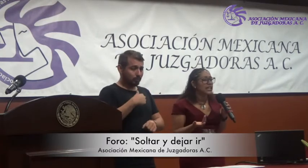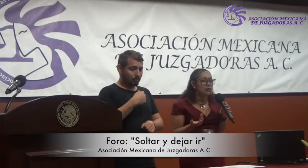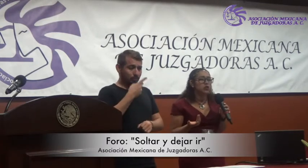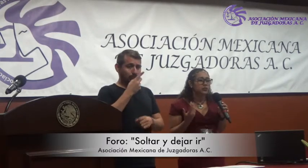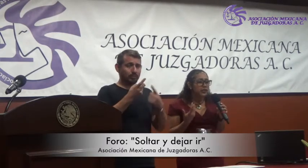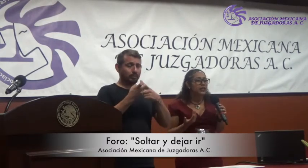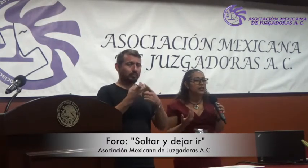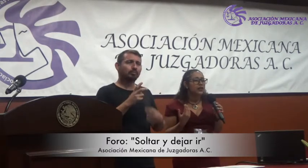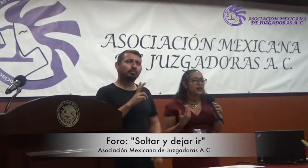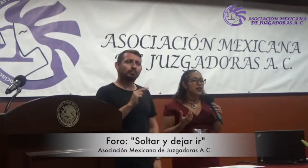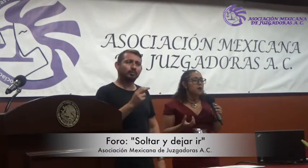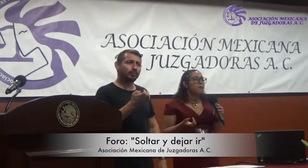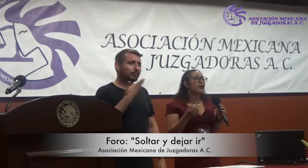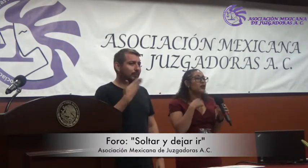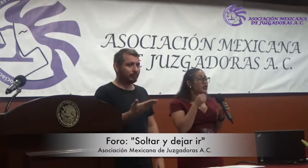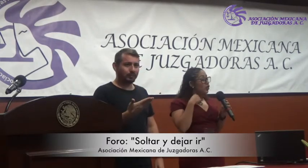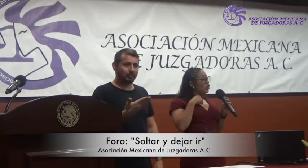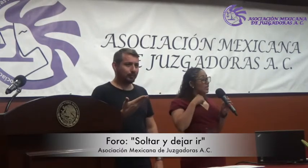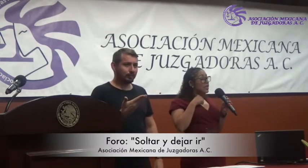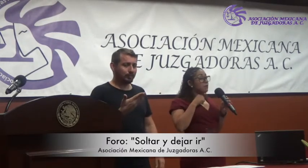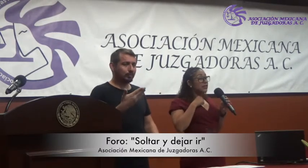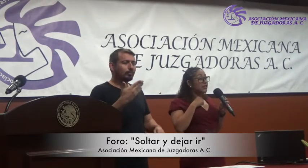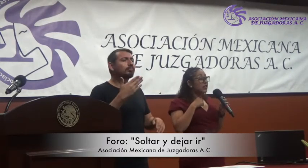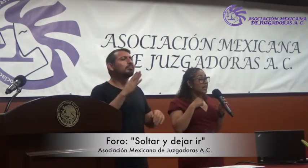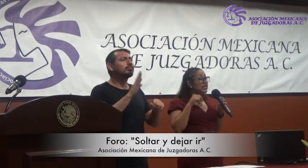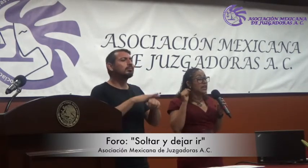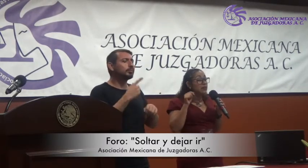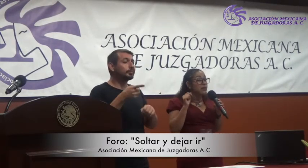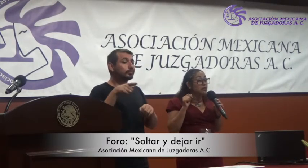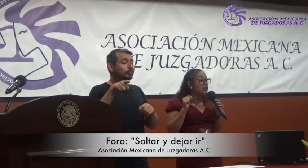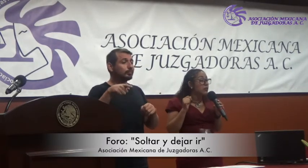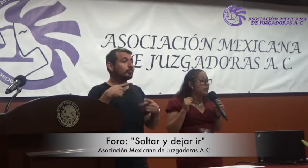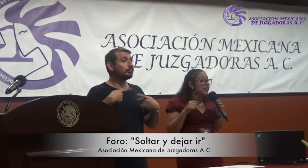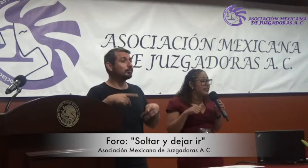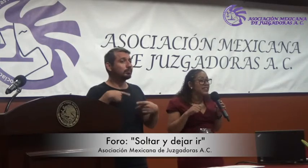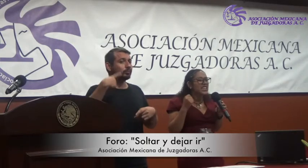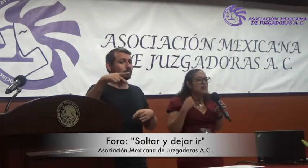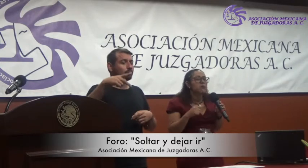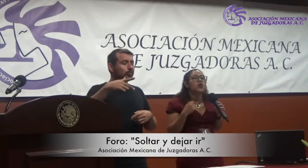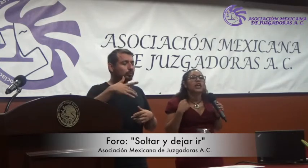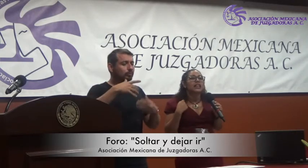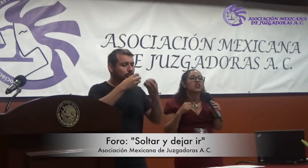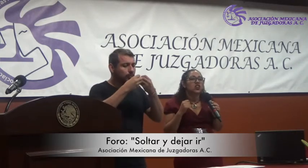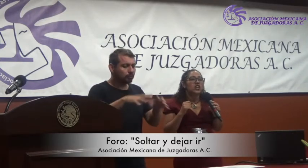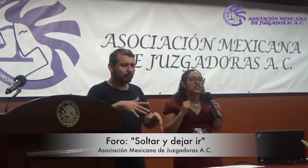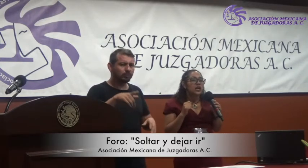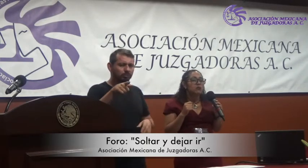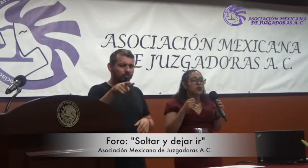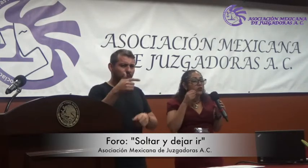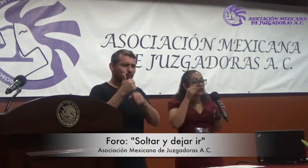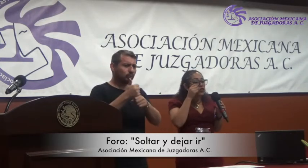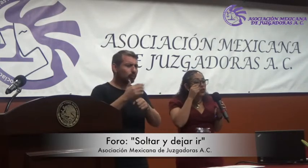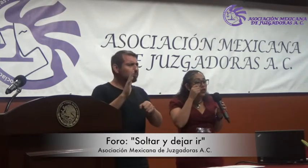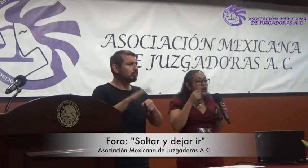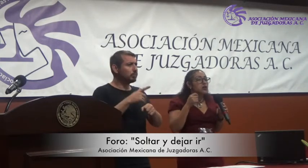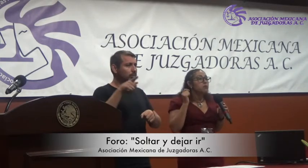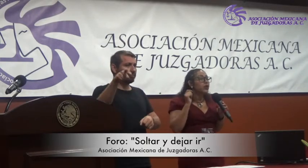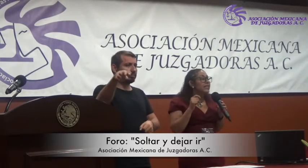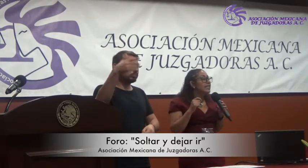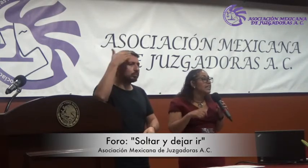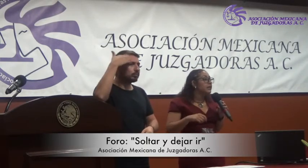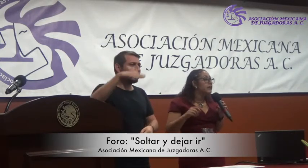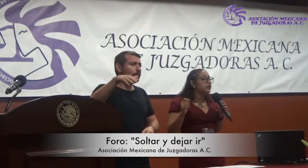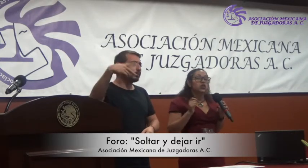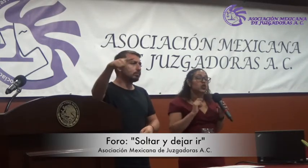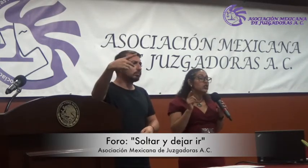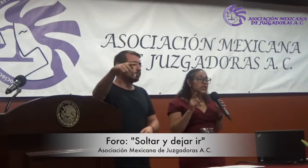importante es que tenemos vida, pero solo esa persona que está viviendo esa pérdida sabe por qué el dolor es tan profundo.